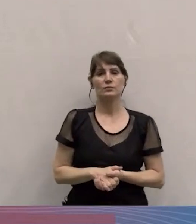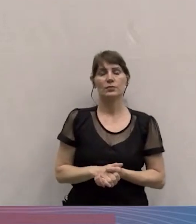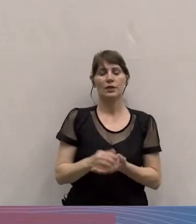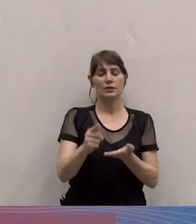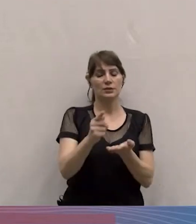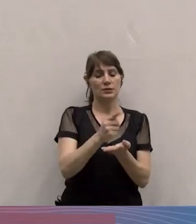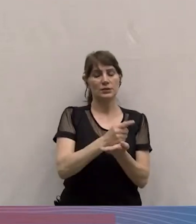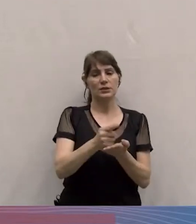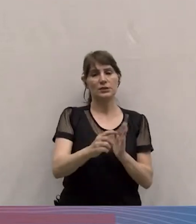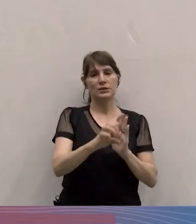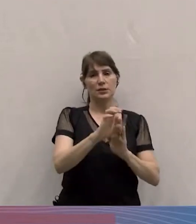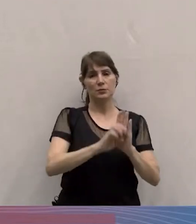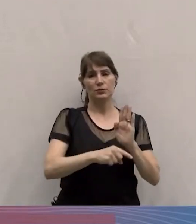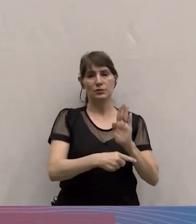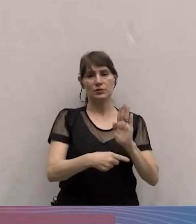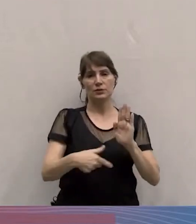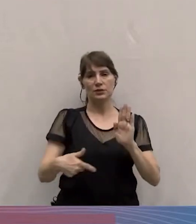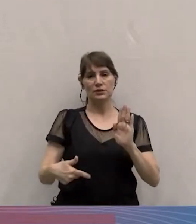Gênesis 17,